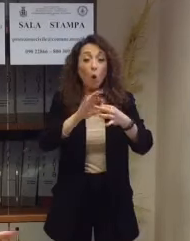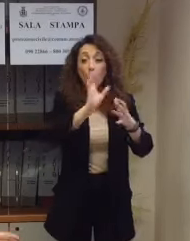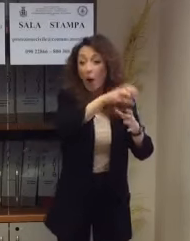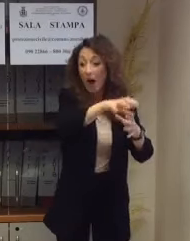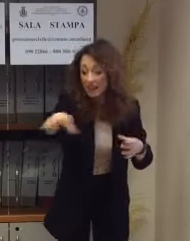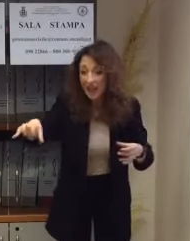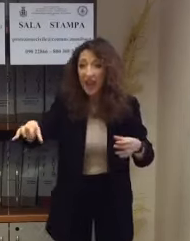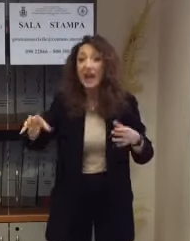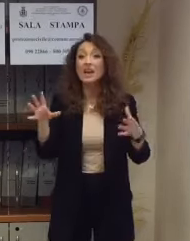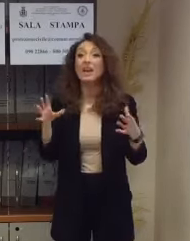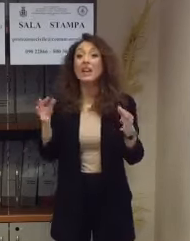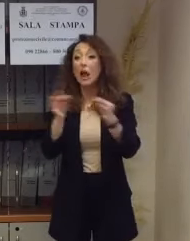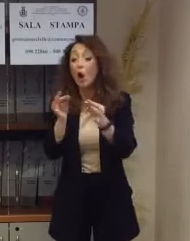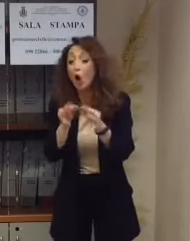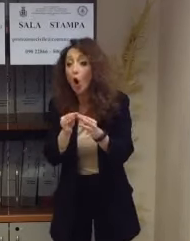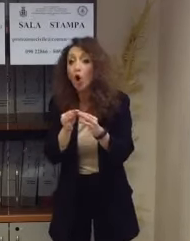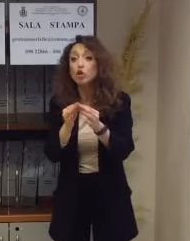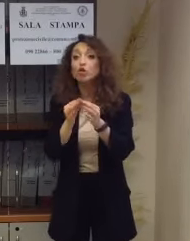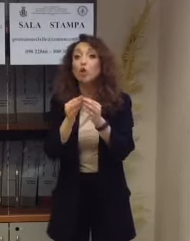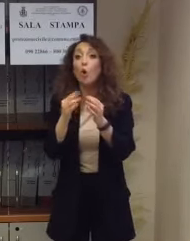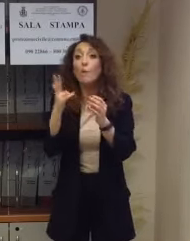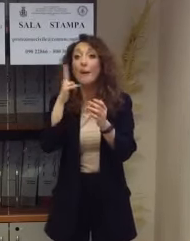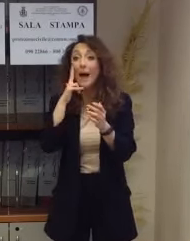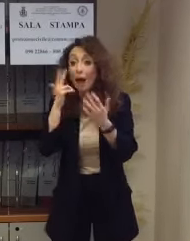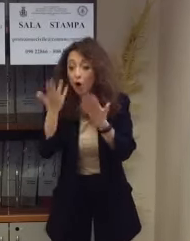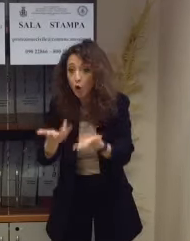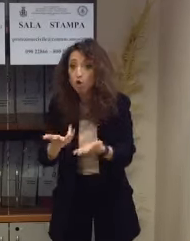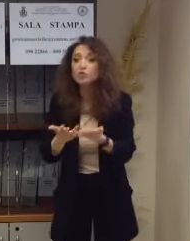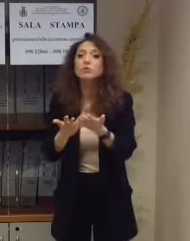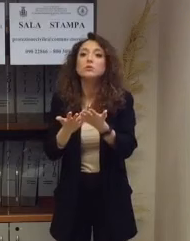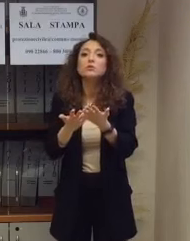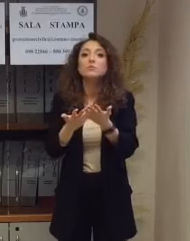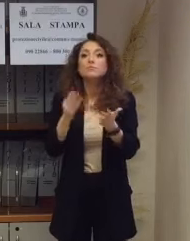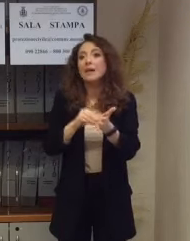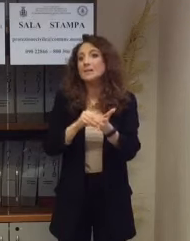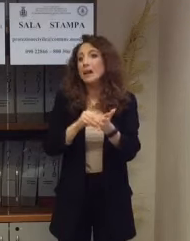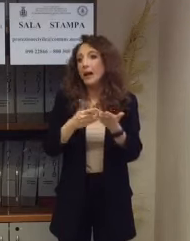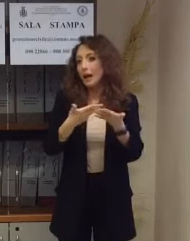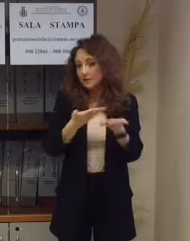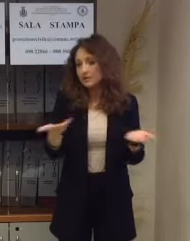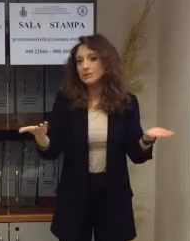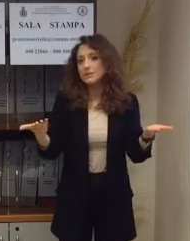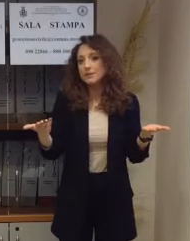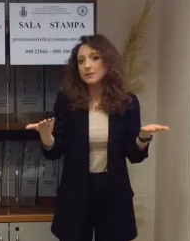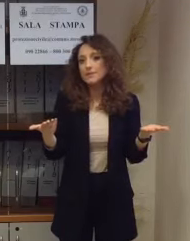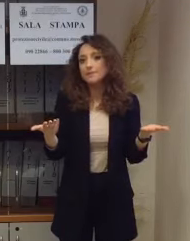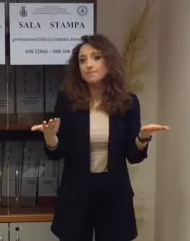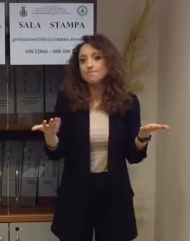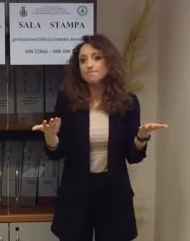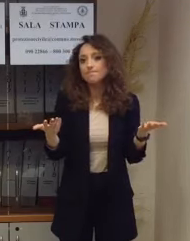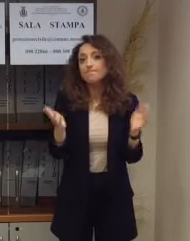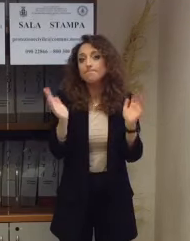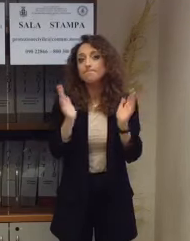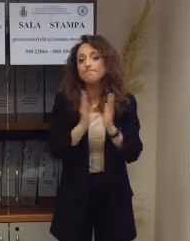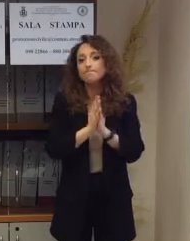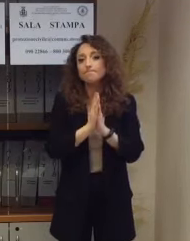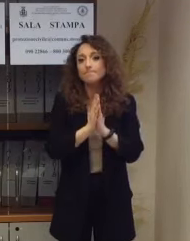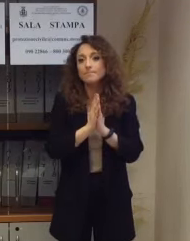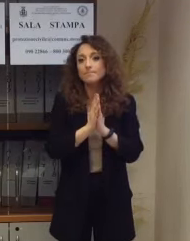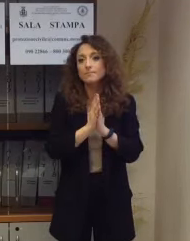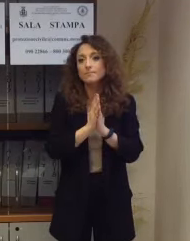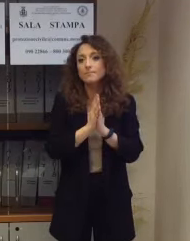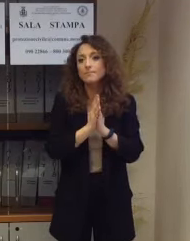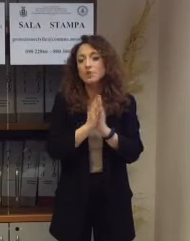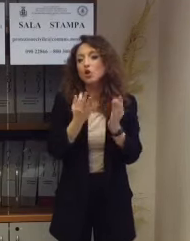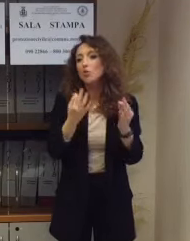con i parroci, abbiamo cercato dove è possibile di essere presenti. Naturalmente sono... abbiamo un numero